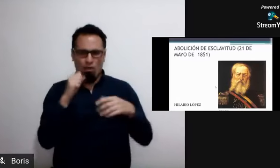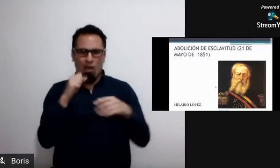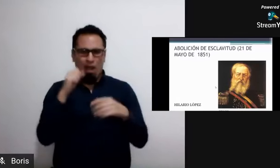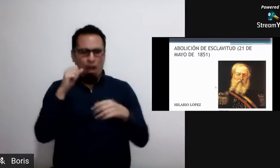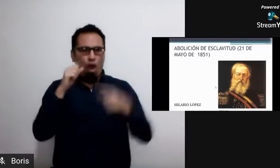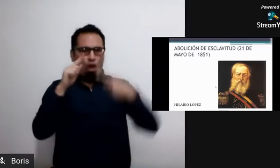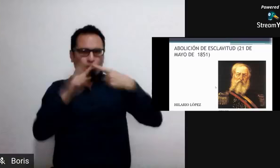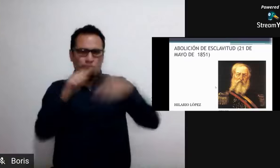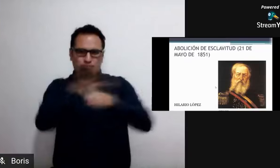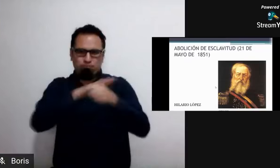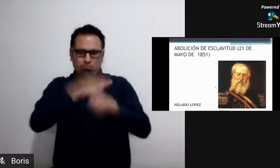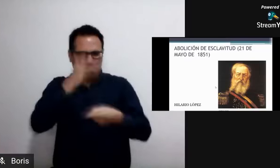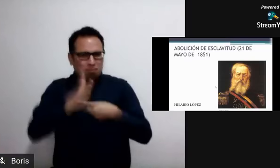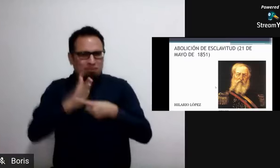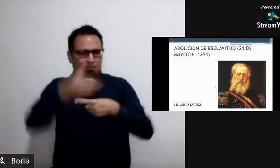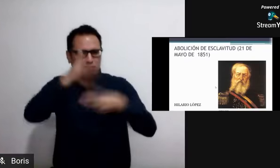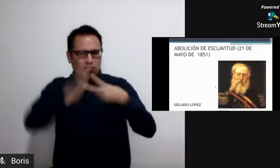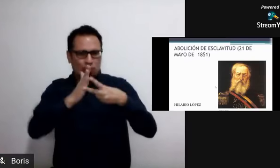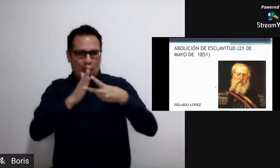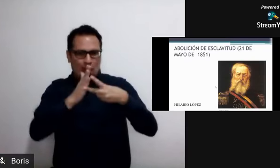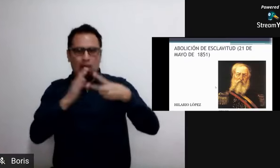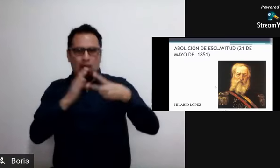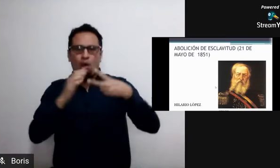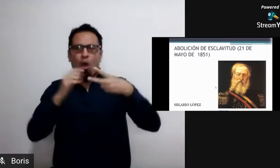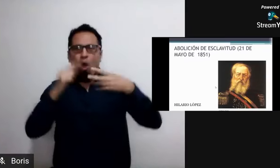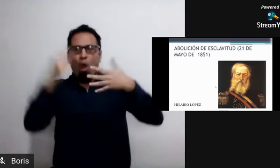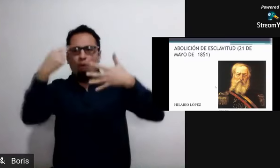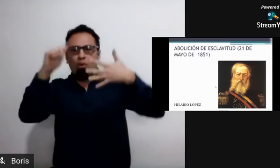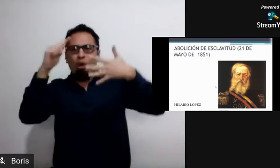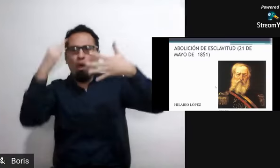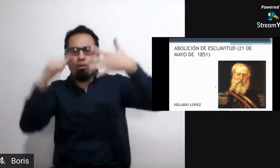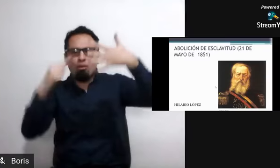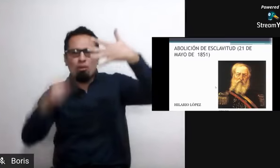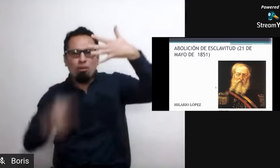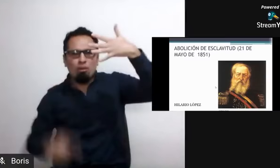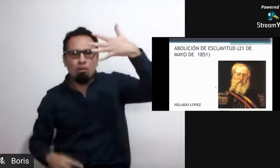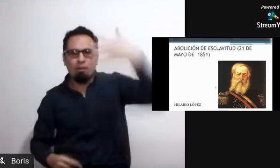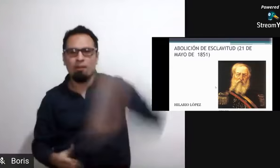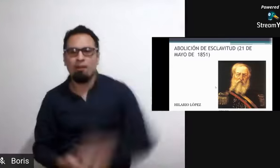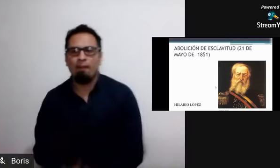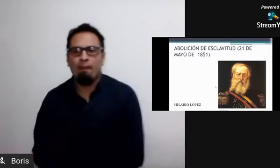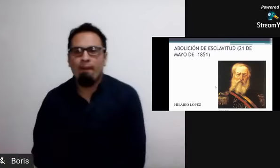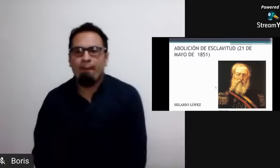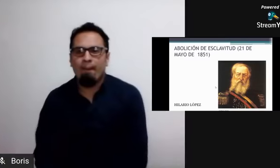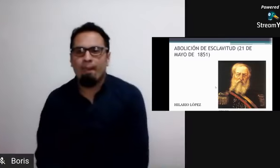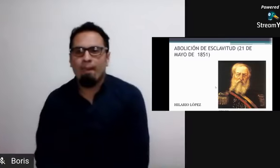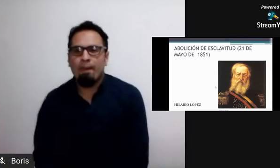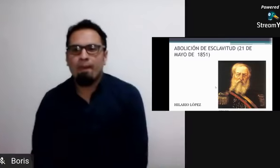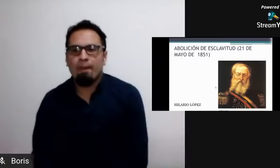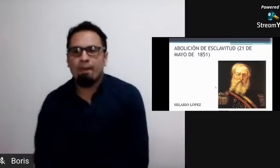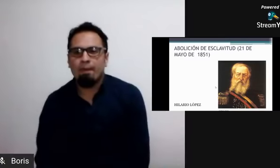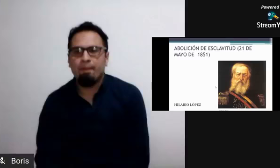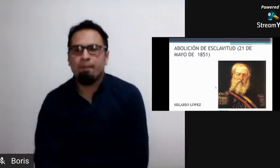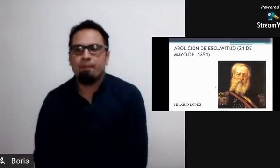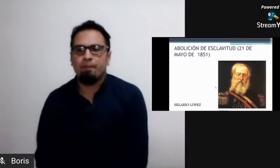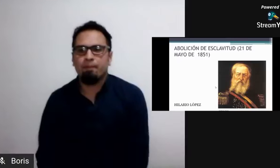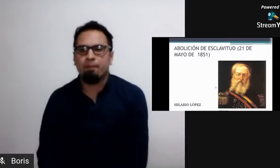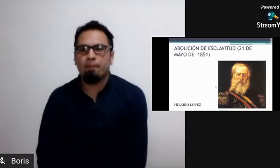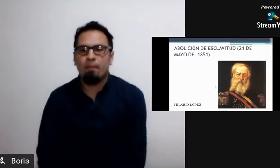esclavos. Entonces se genera también un conflicto interno y estas son solo 2 de las 51